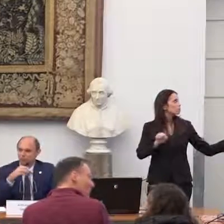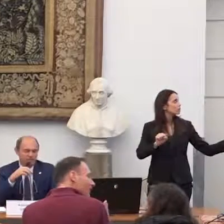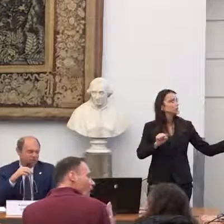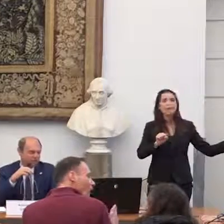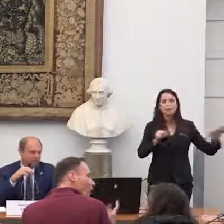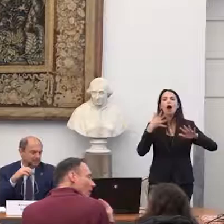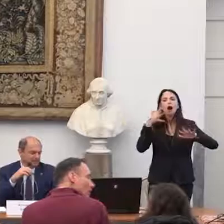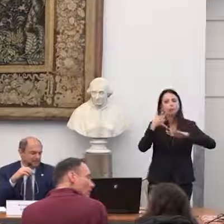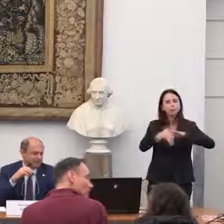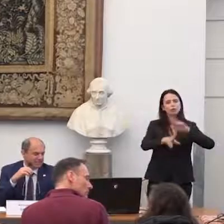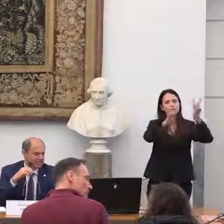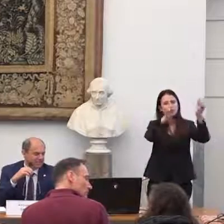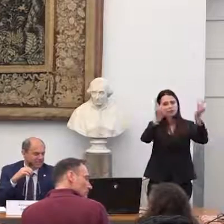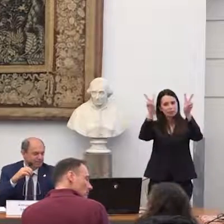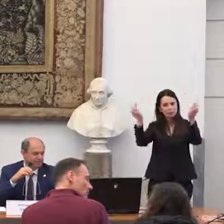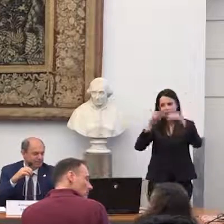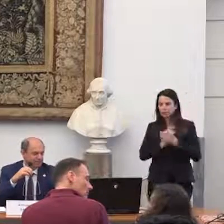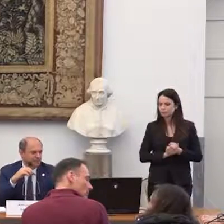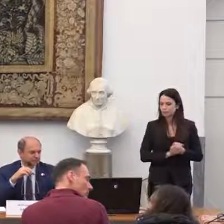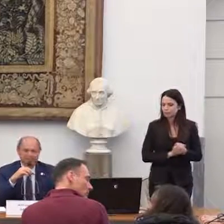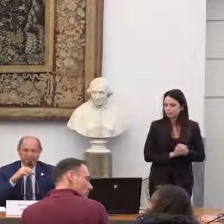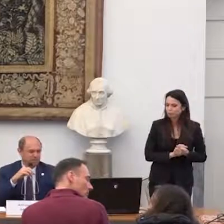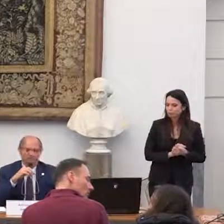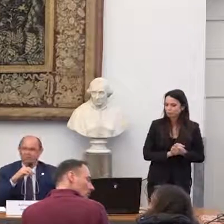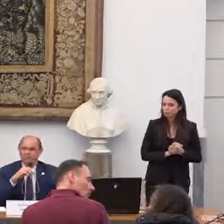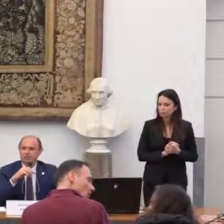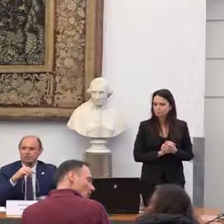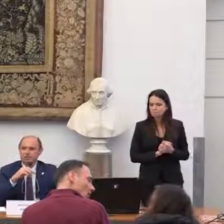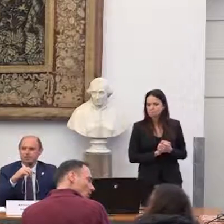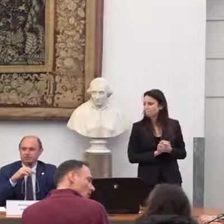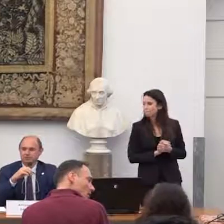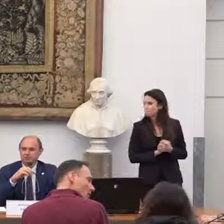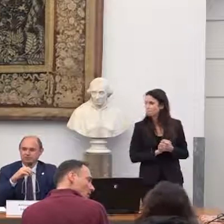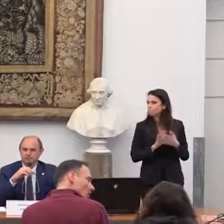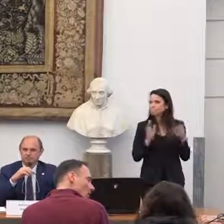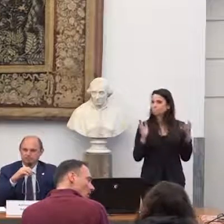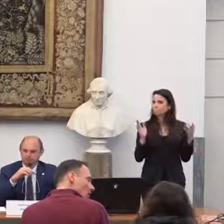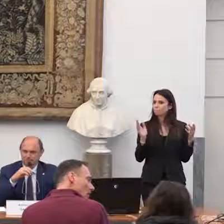approfondire alcune tematiche. Allora, a parte la presentazione,